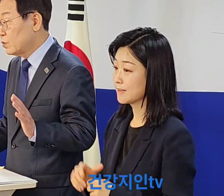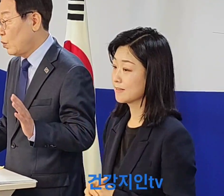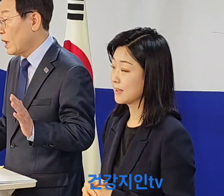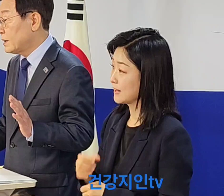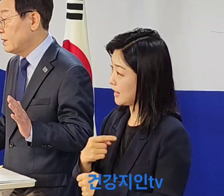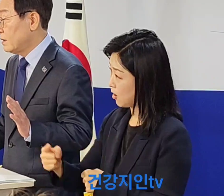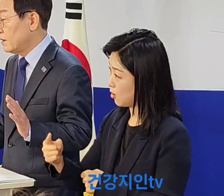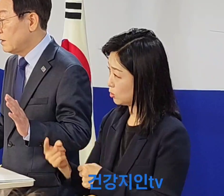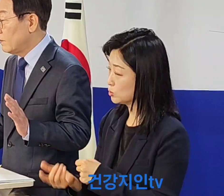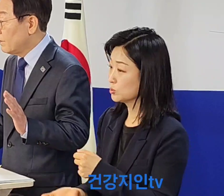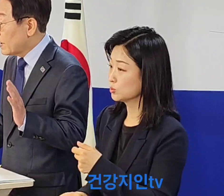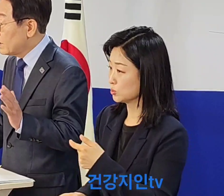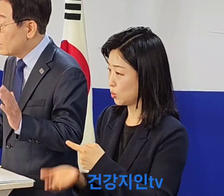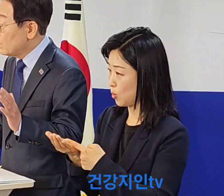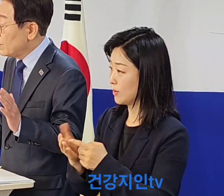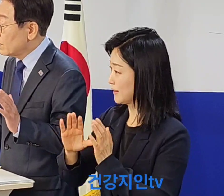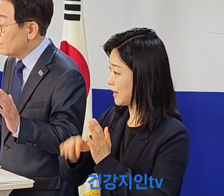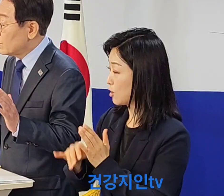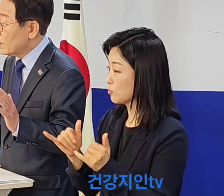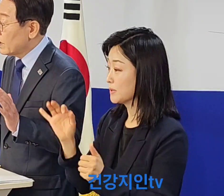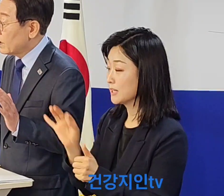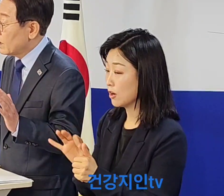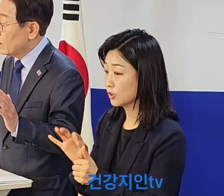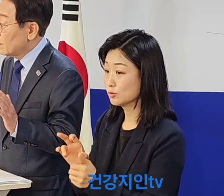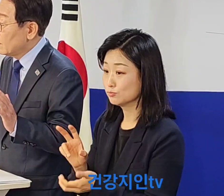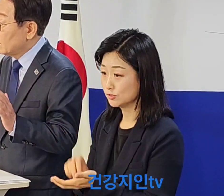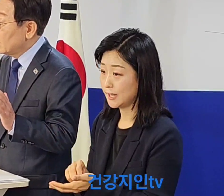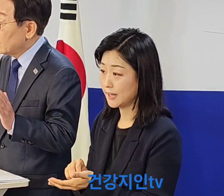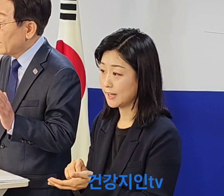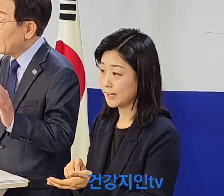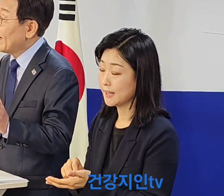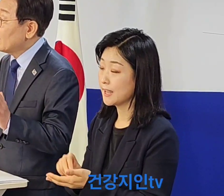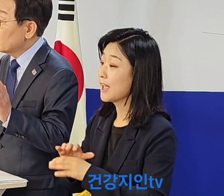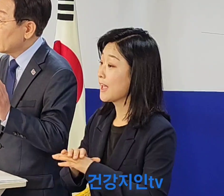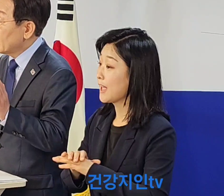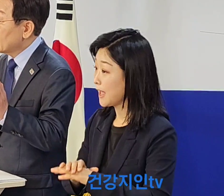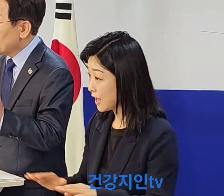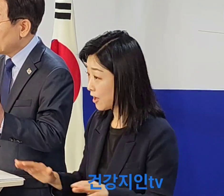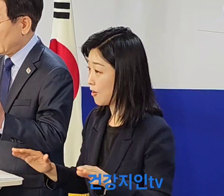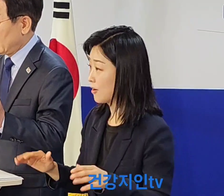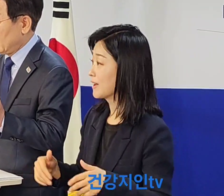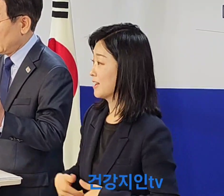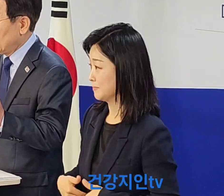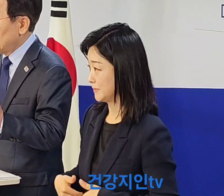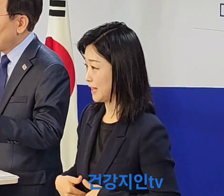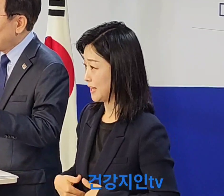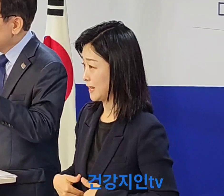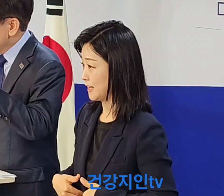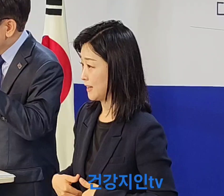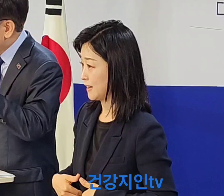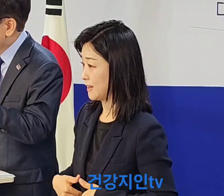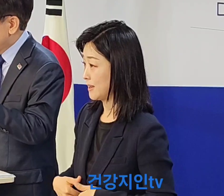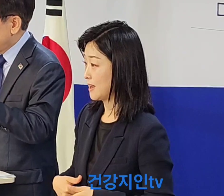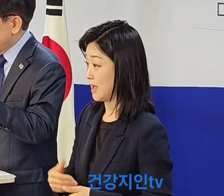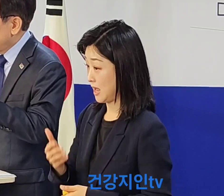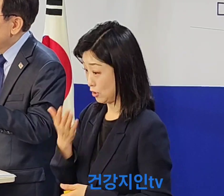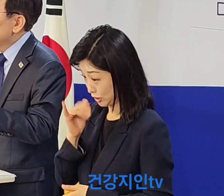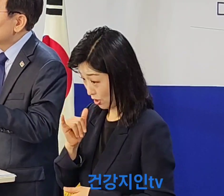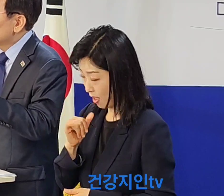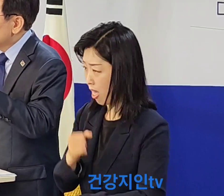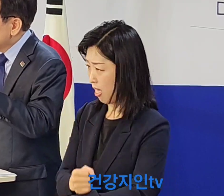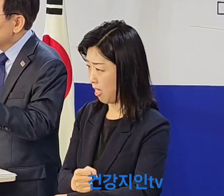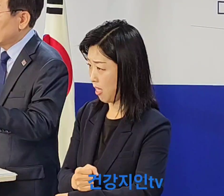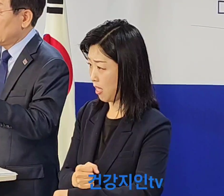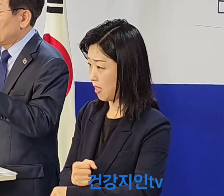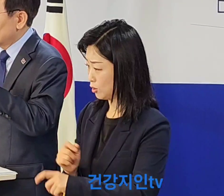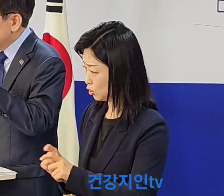최소한 내년 초까지는 반드시 국민연금 문제를 해결할 수 있는 건 해결해야 합니다. 맞습니다. 할 수 있는 건 하고